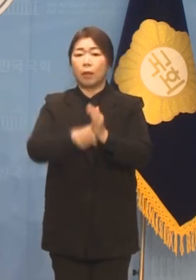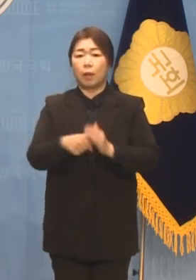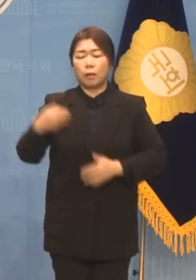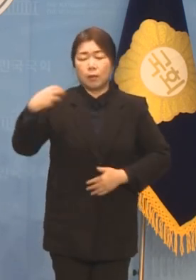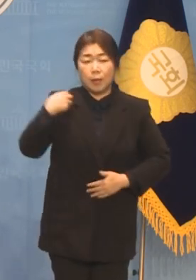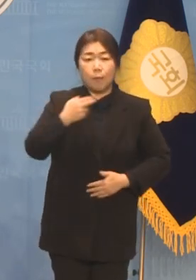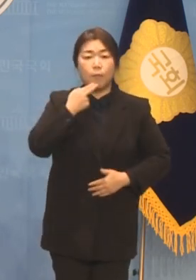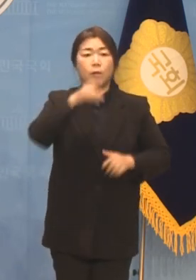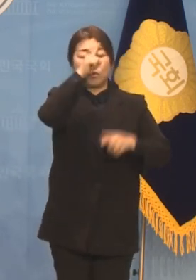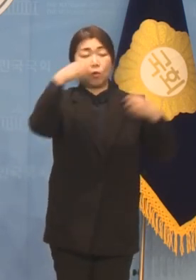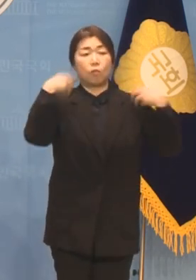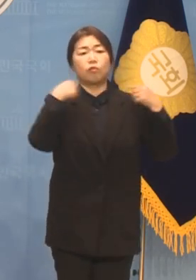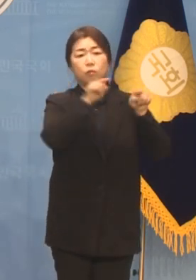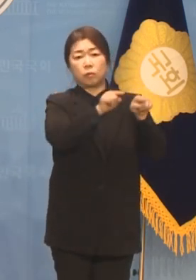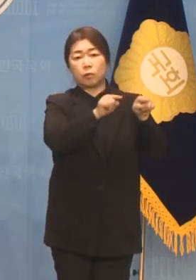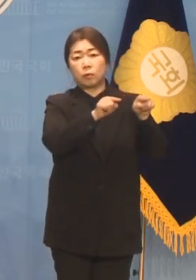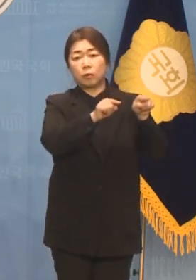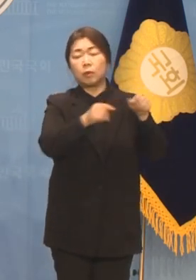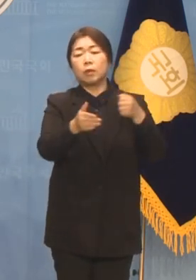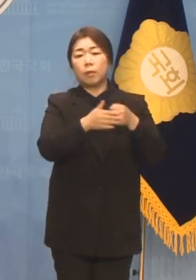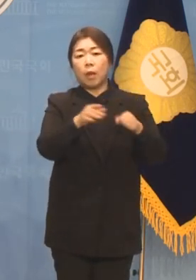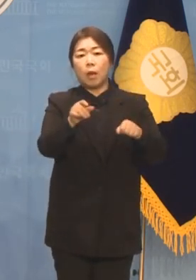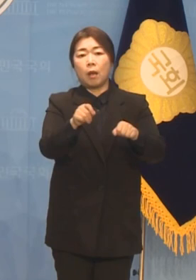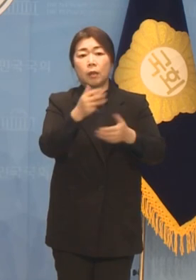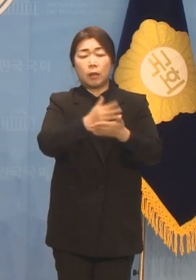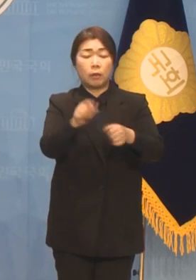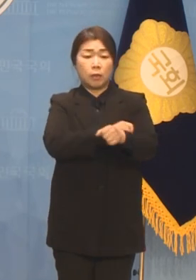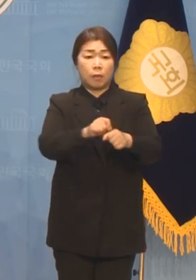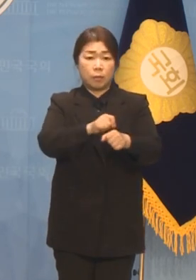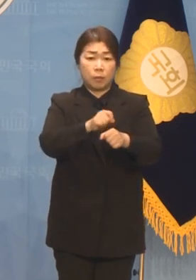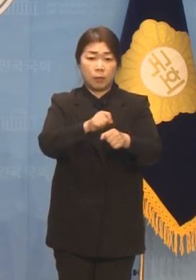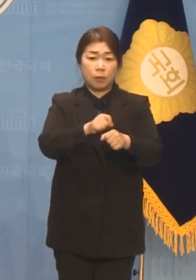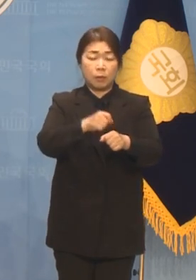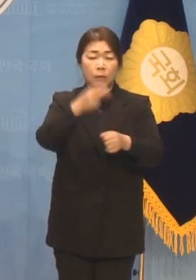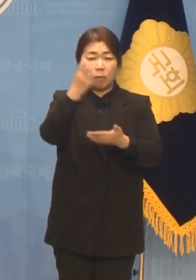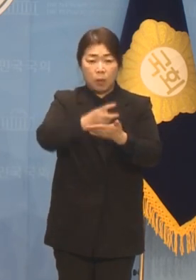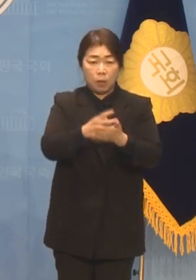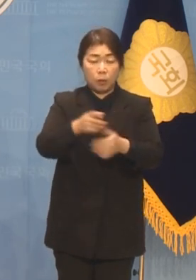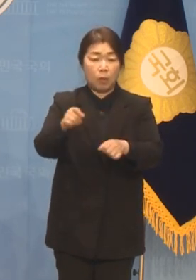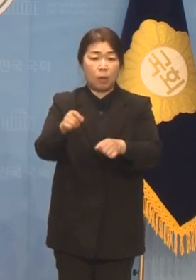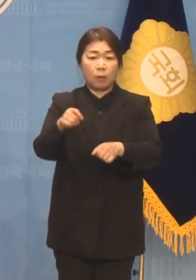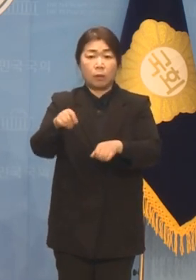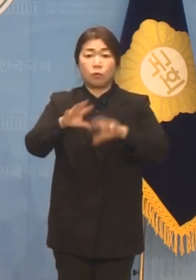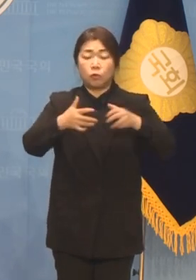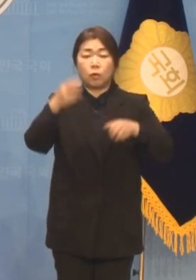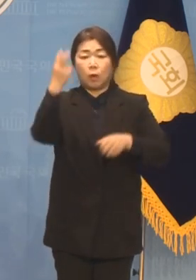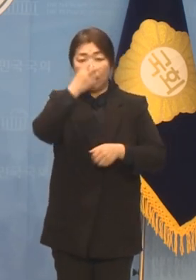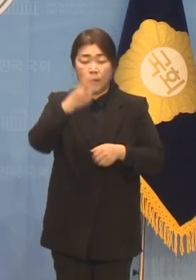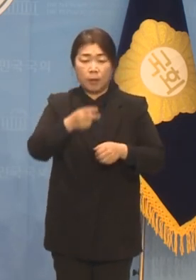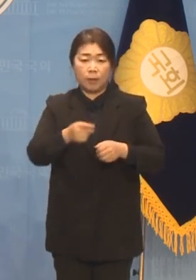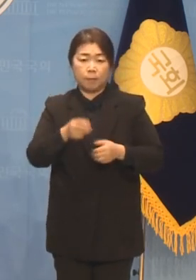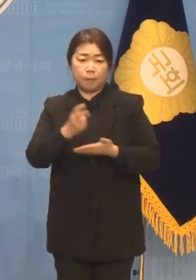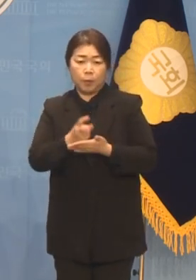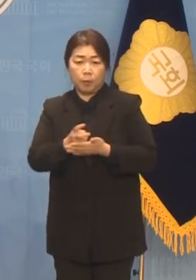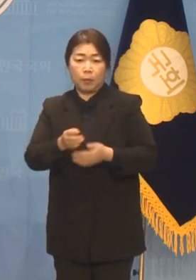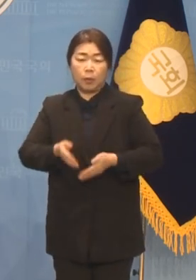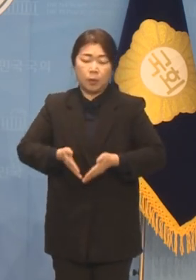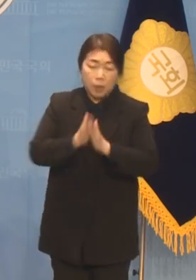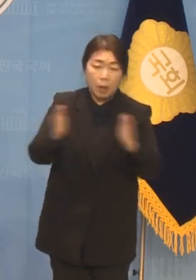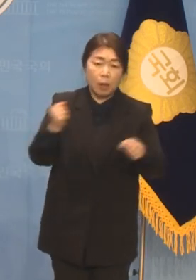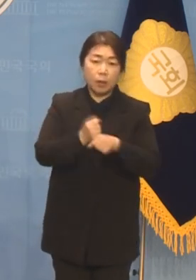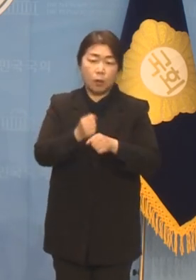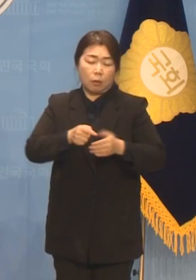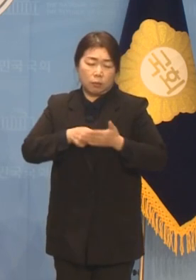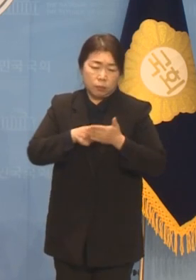맞서서 이태원 참사 국정조사와 이태원 참사 특별법을 단호하게 추진해 왔습니다.